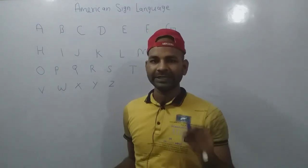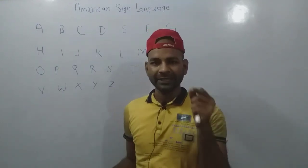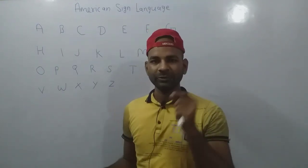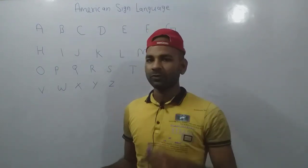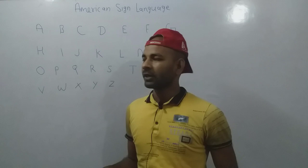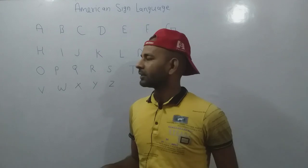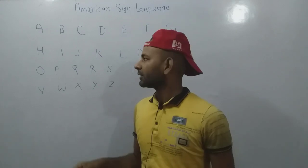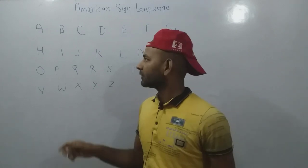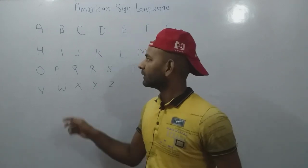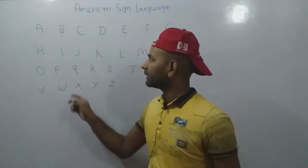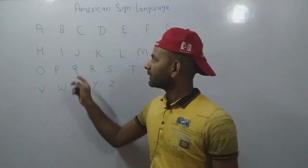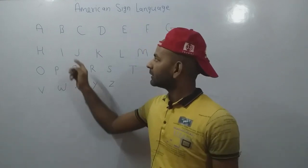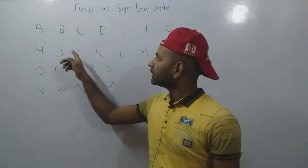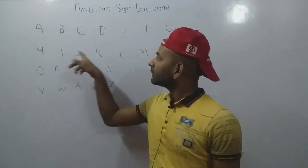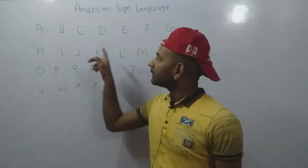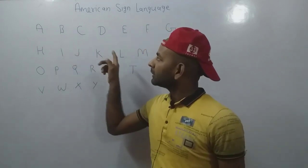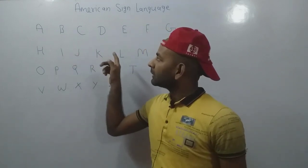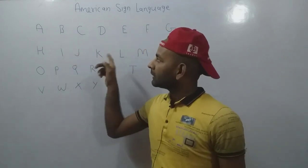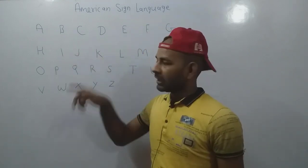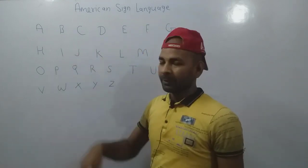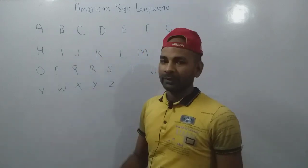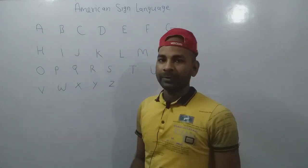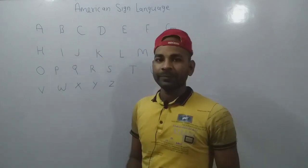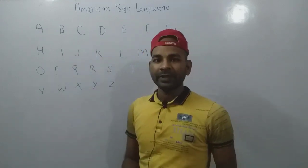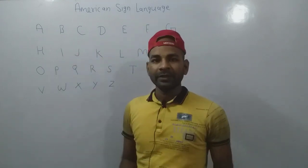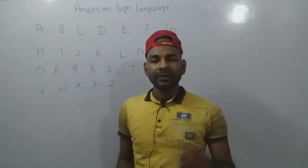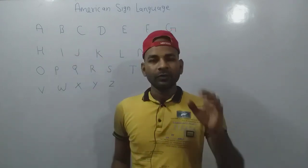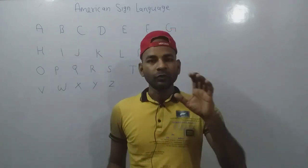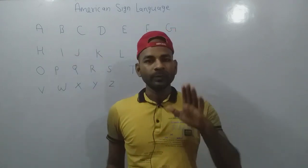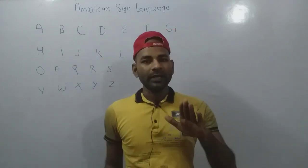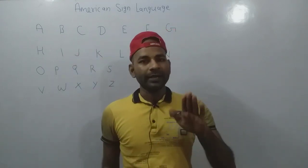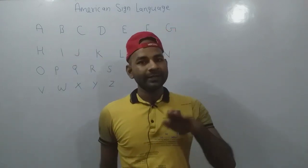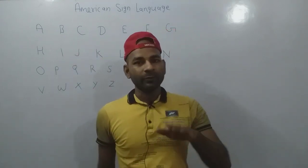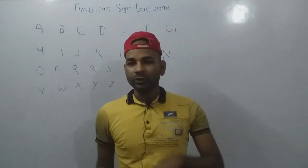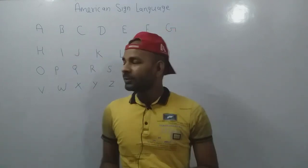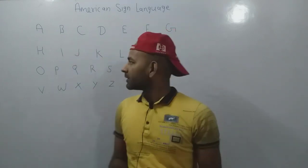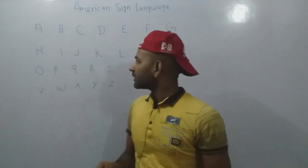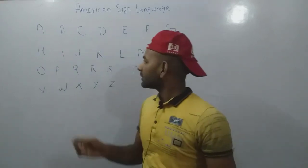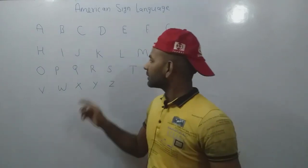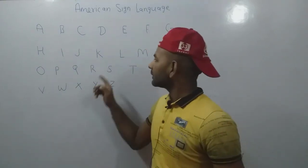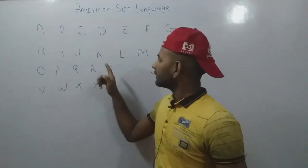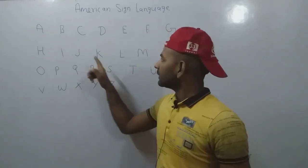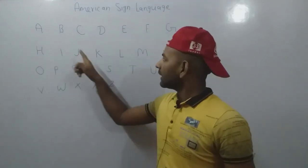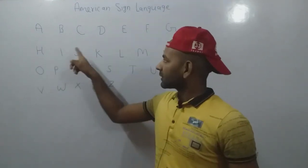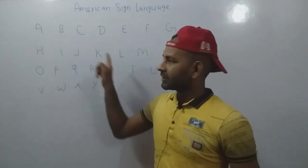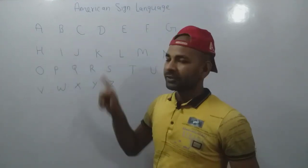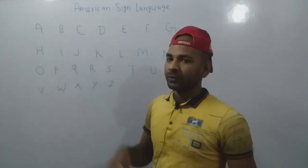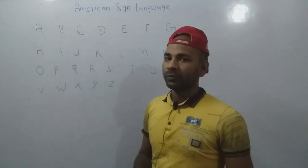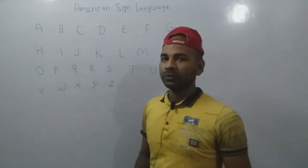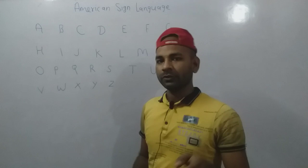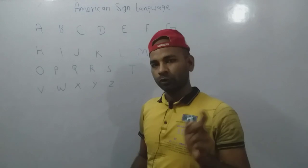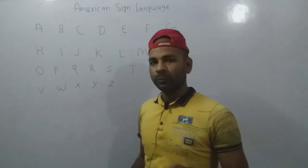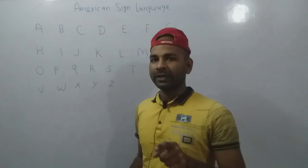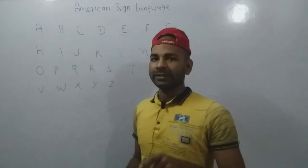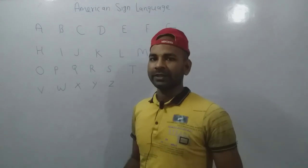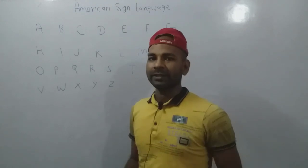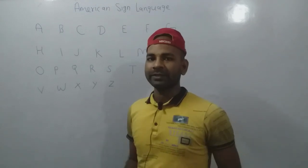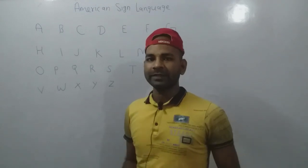सेब जिसको कहते हैं, वही एप्पल वाला, उसमें अगर कोई भी अक्षर जो हो 2 बार आ जाए, जैसे